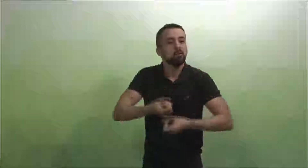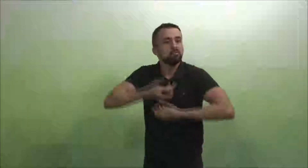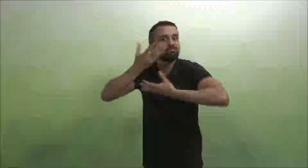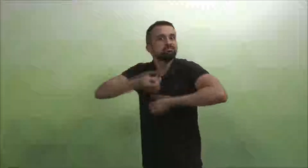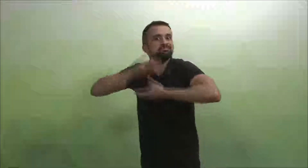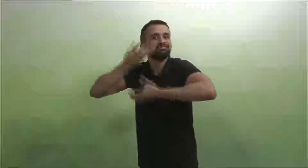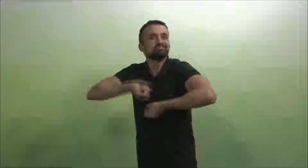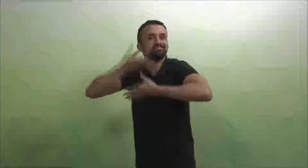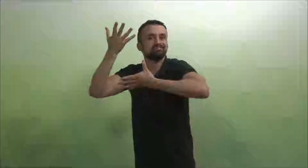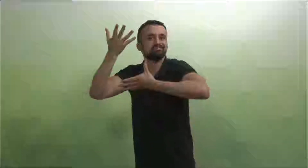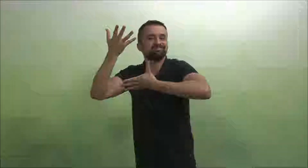Primeiro,